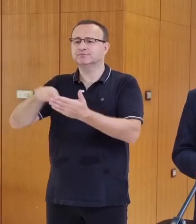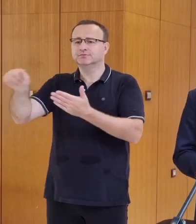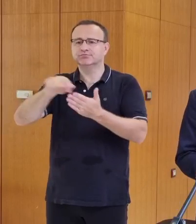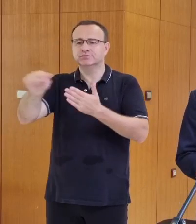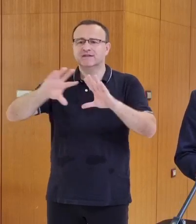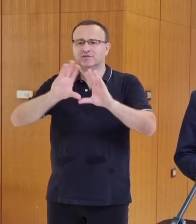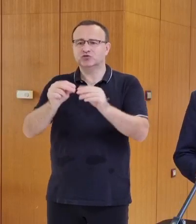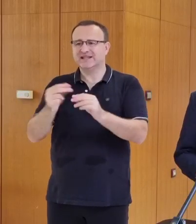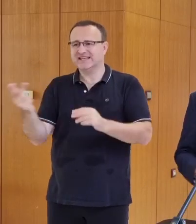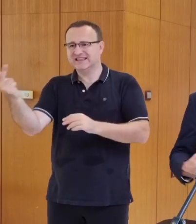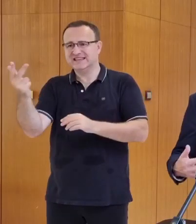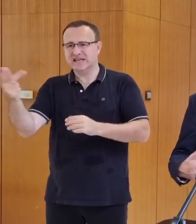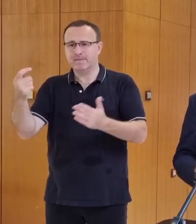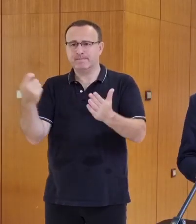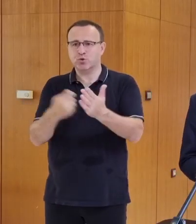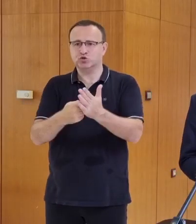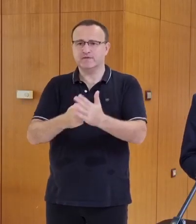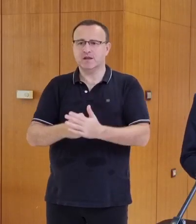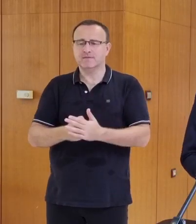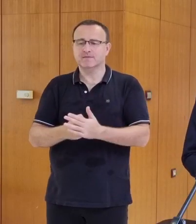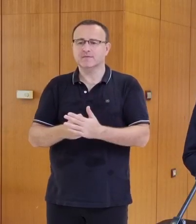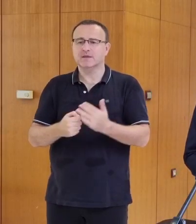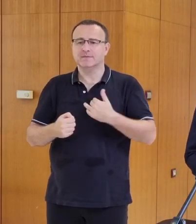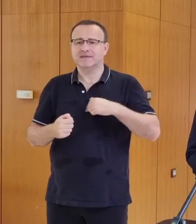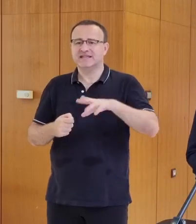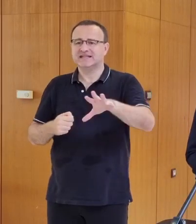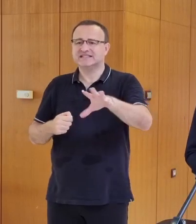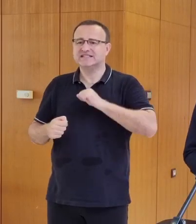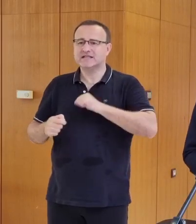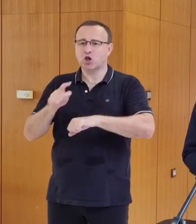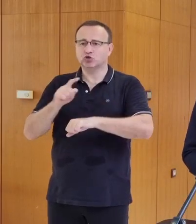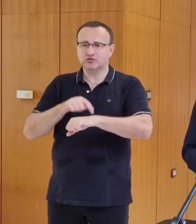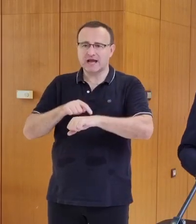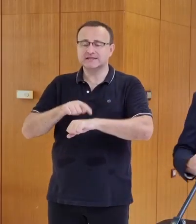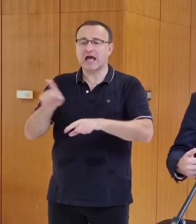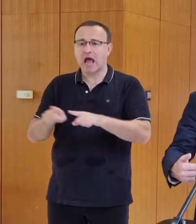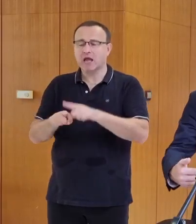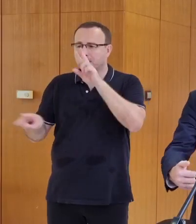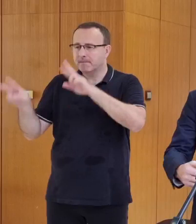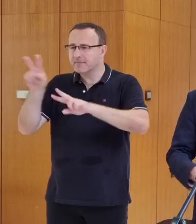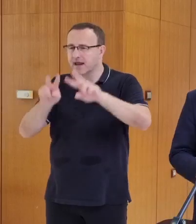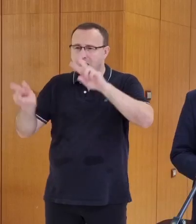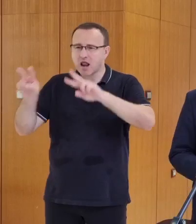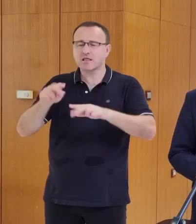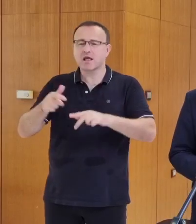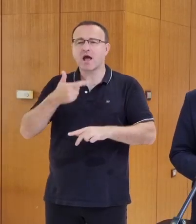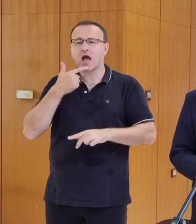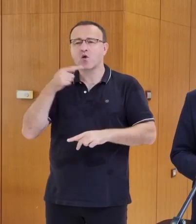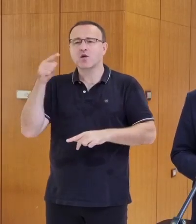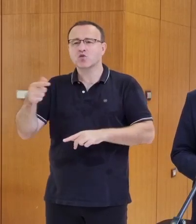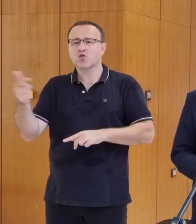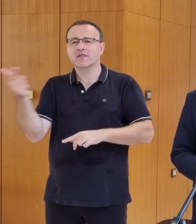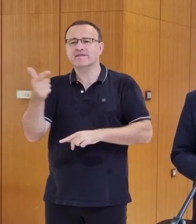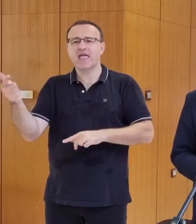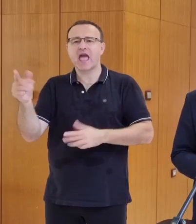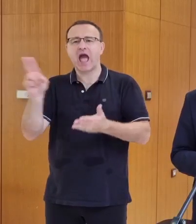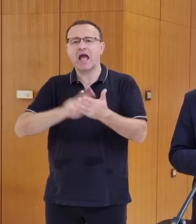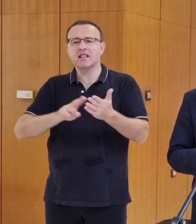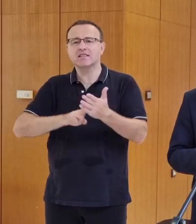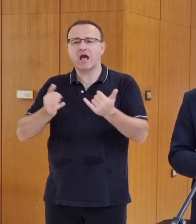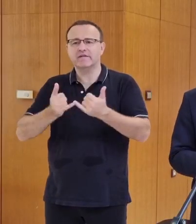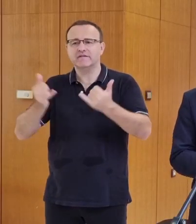tých súkromných, aj tej štátnej, čiže sme získali čas získať aj prehľad o tom, ako sa vyvíjajú tieto dve agendy, lebo tie potom